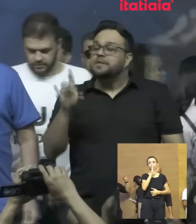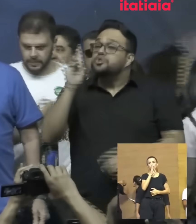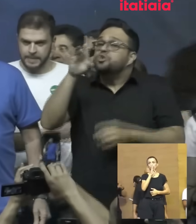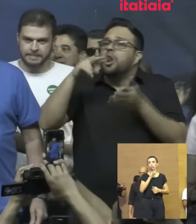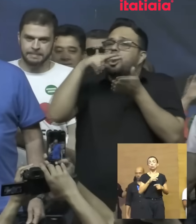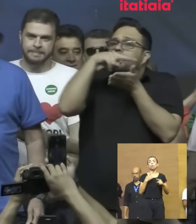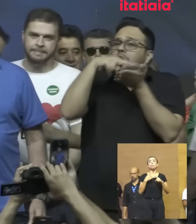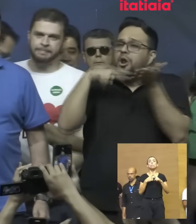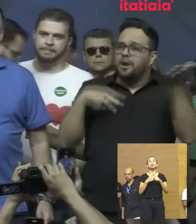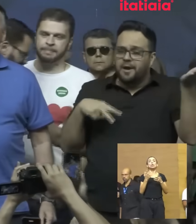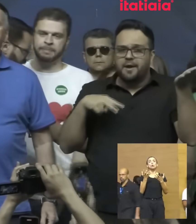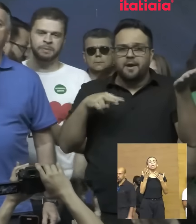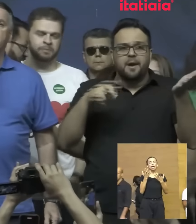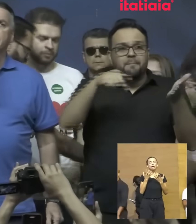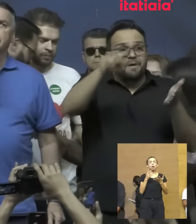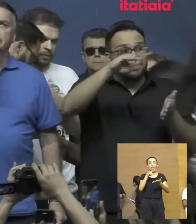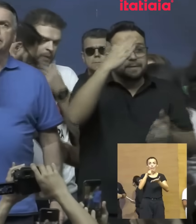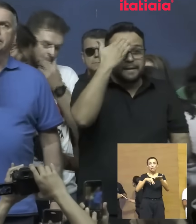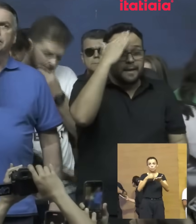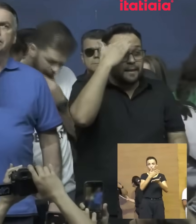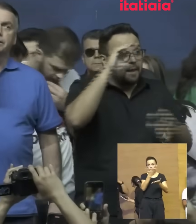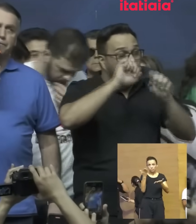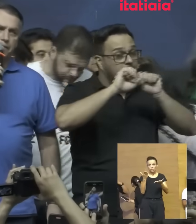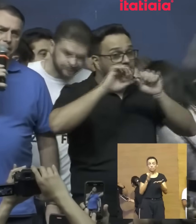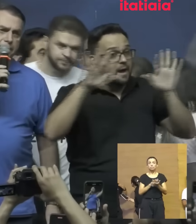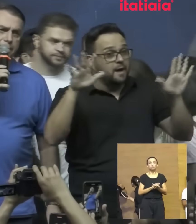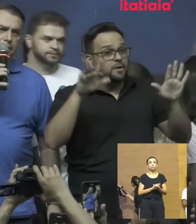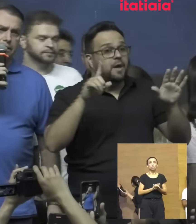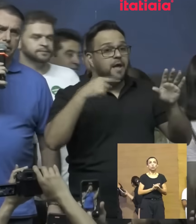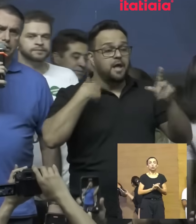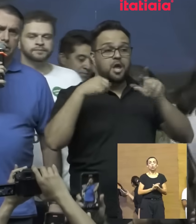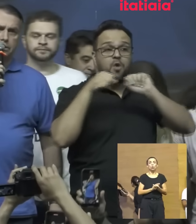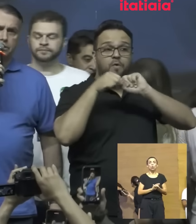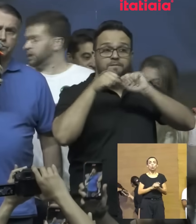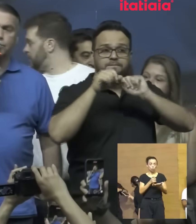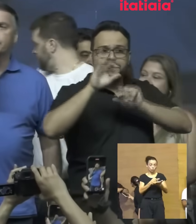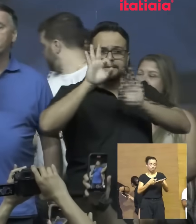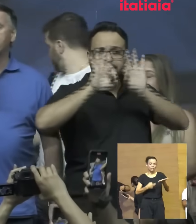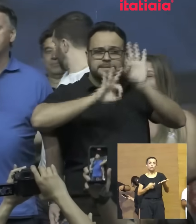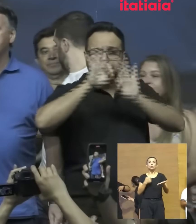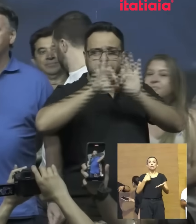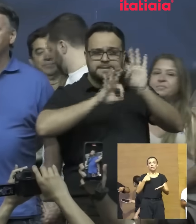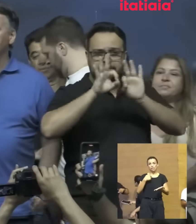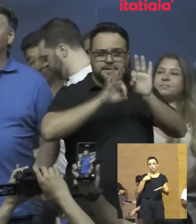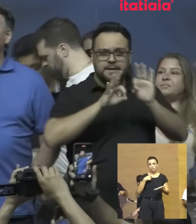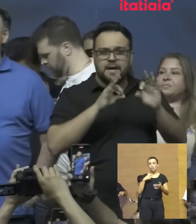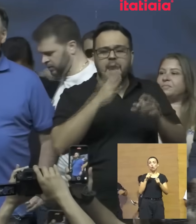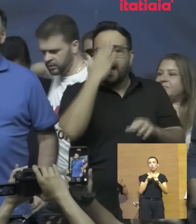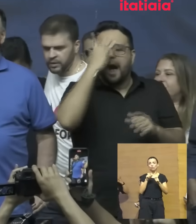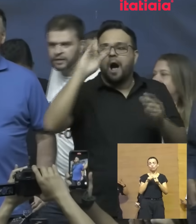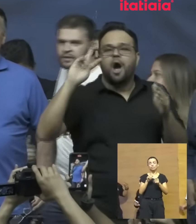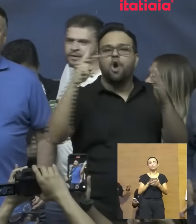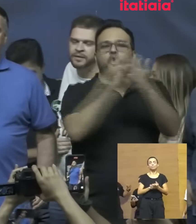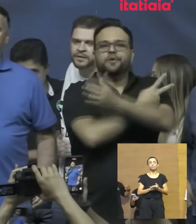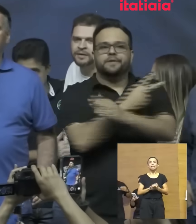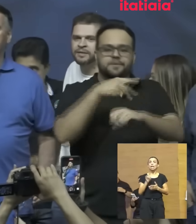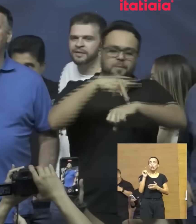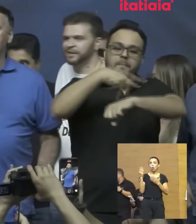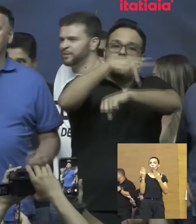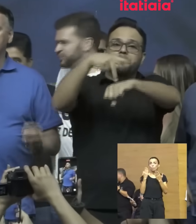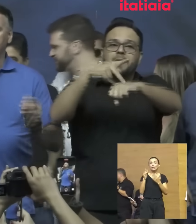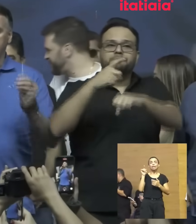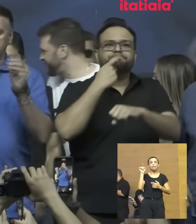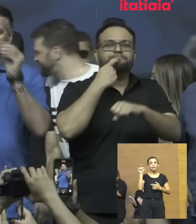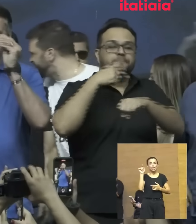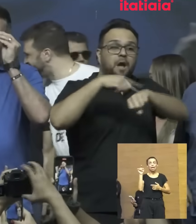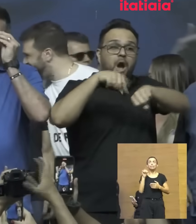vocês uma breve nota que fiz sobre esse episódio que ocorreu há